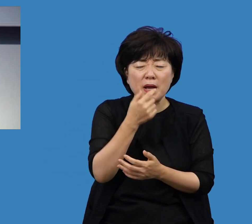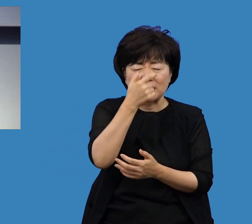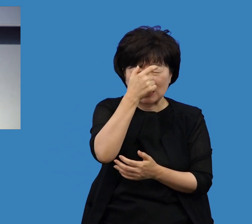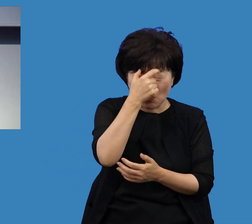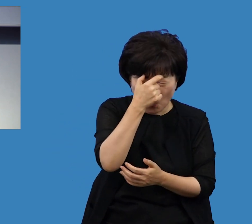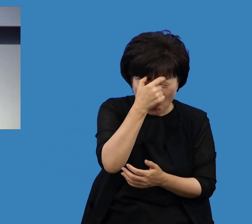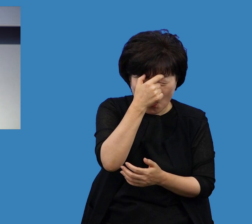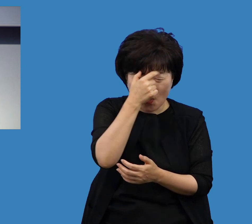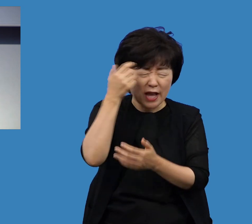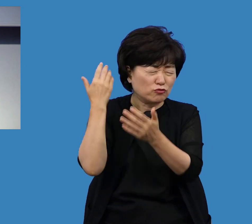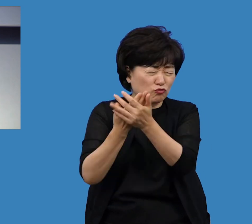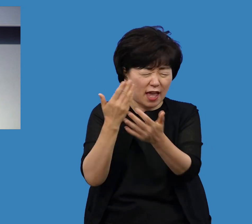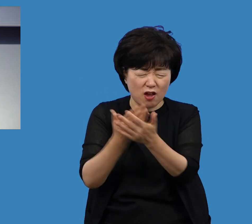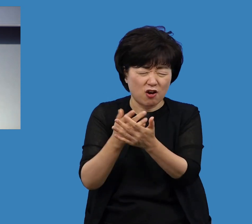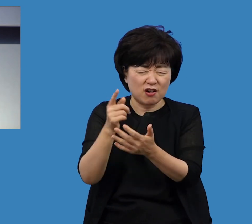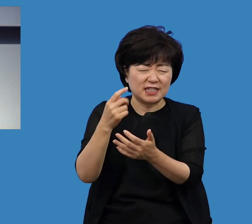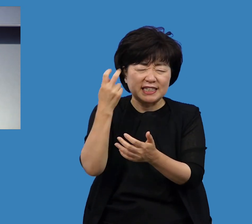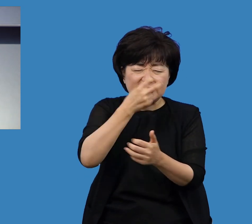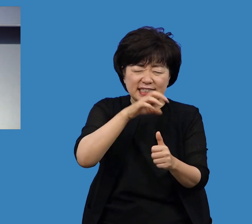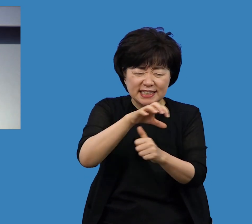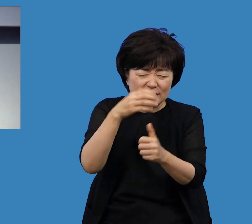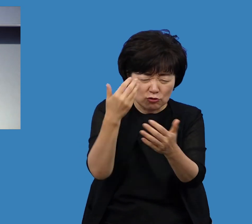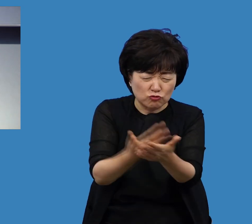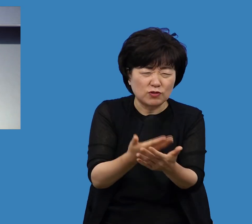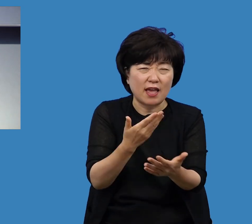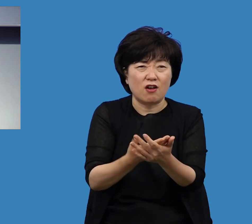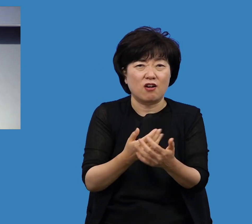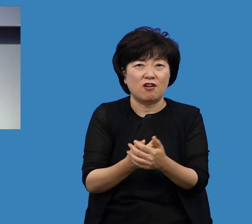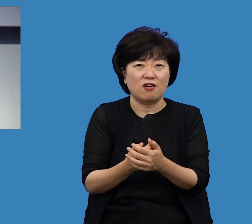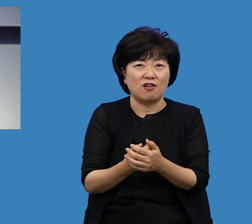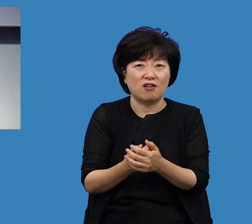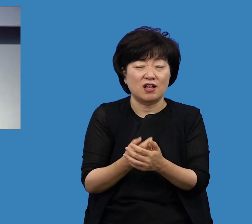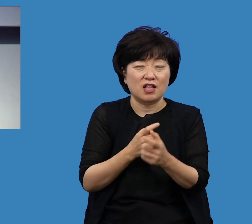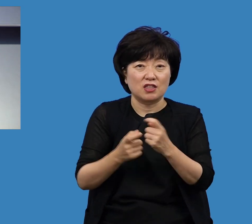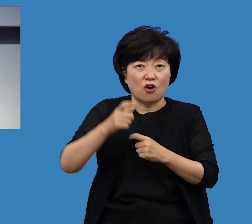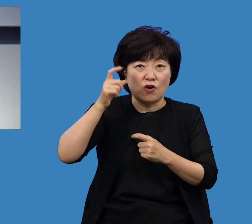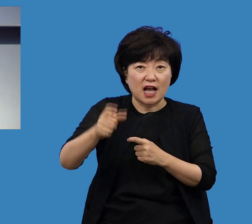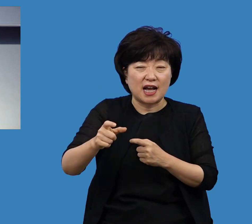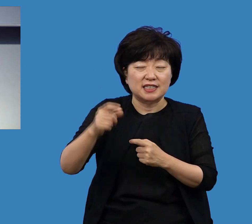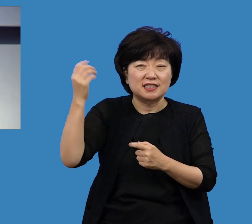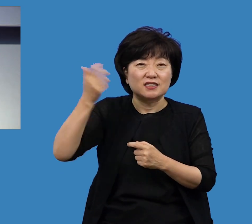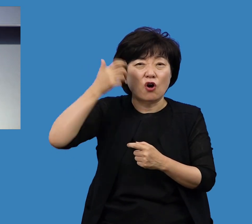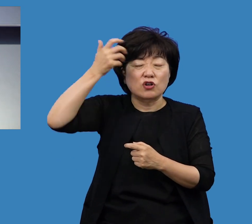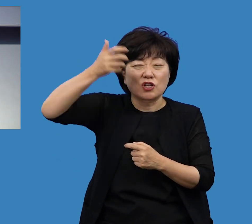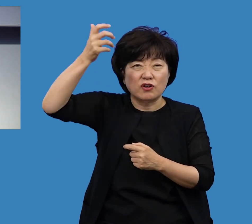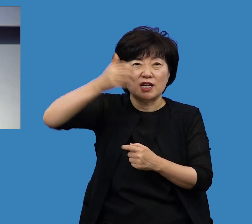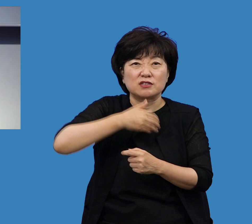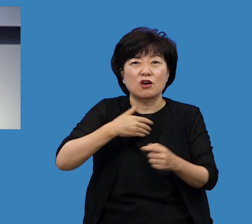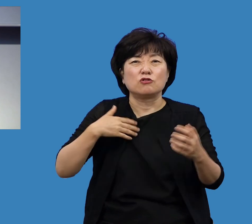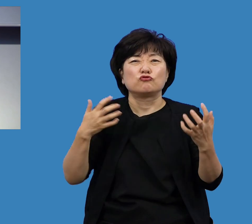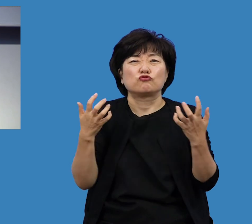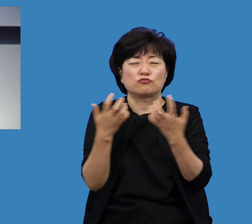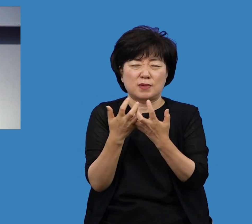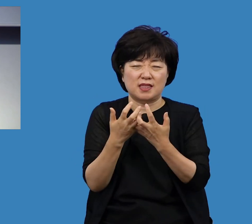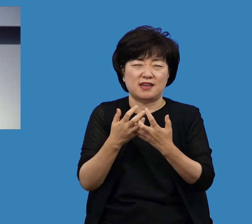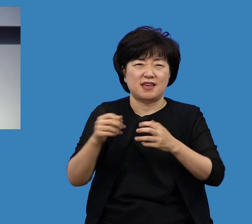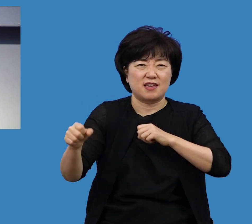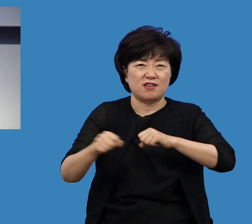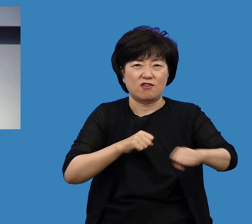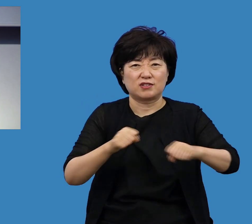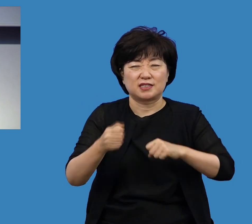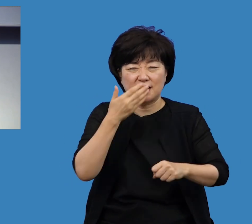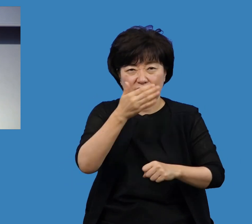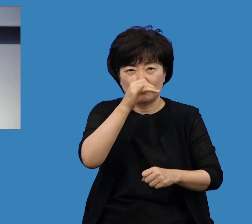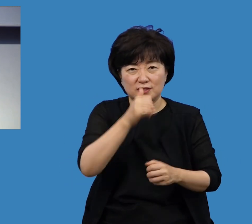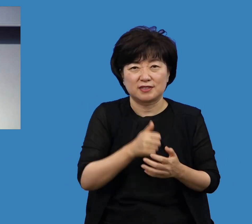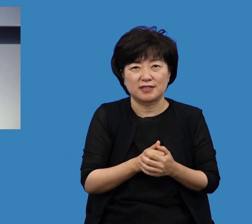요구하라는 거예요. 그랬을 때 우리 안에 더 강한 자이신 성령께서 충만하게 역사하시기 시작한다는 거야. 그랬을 때